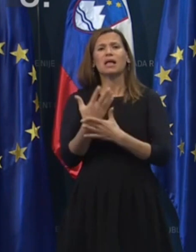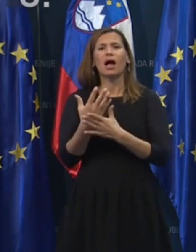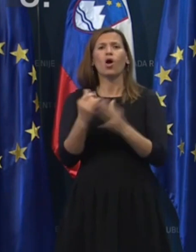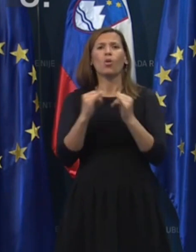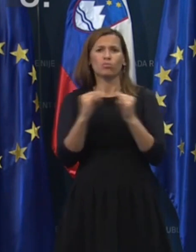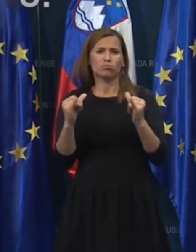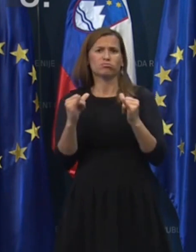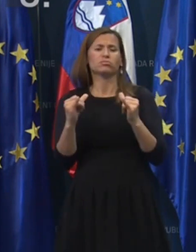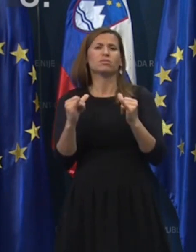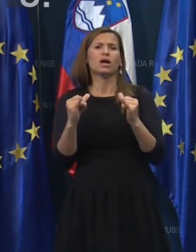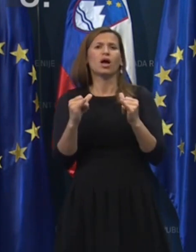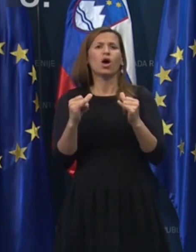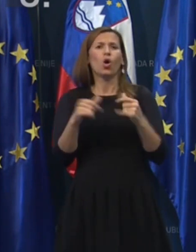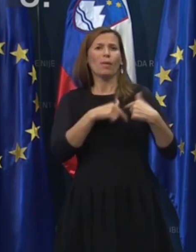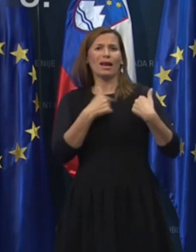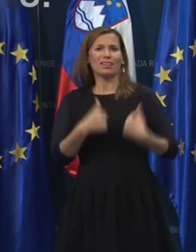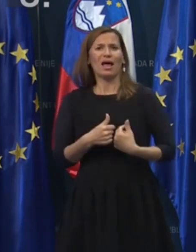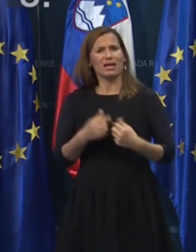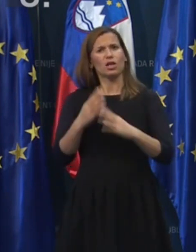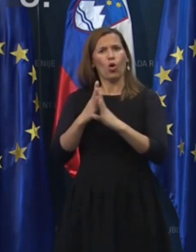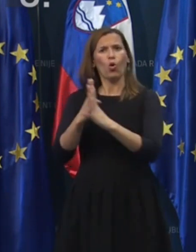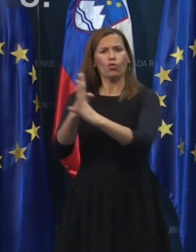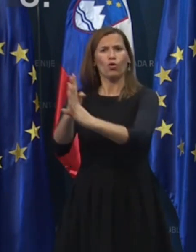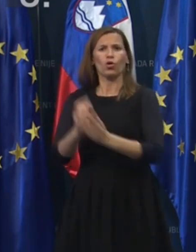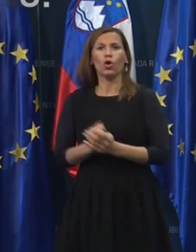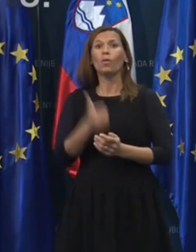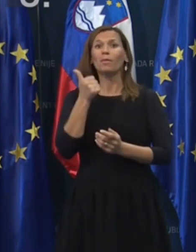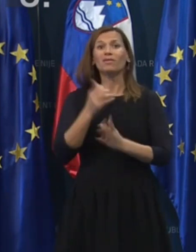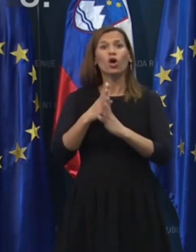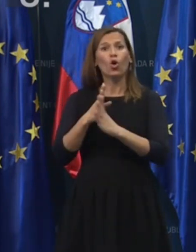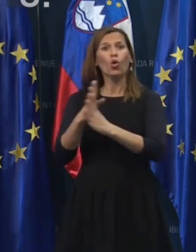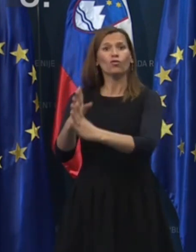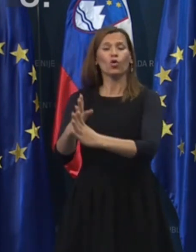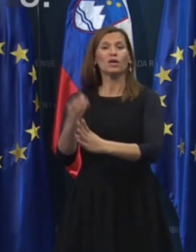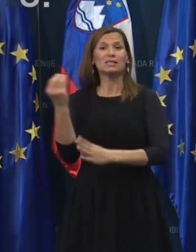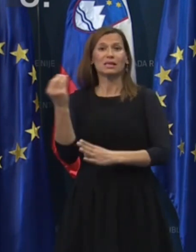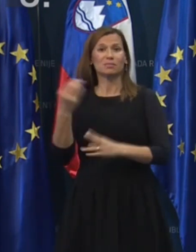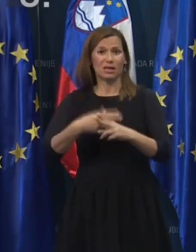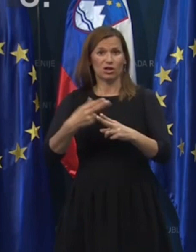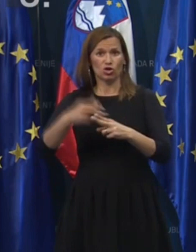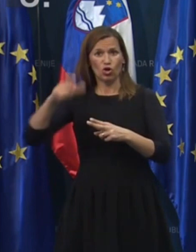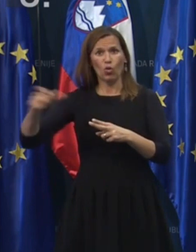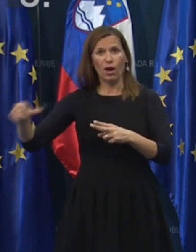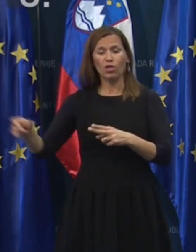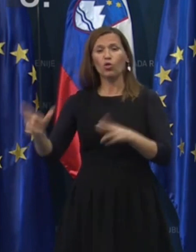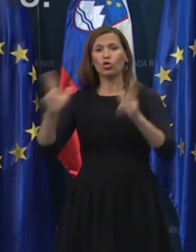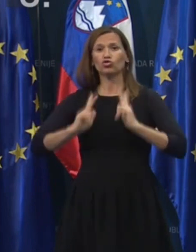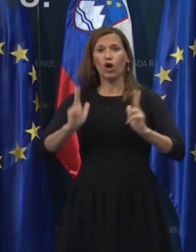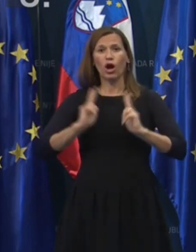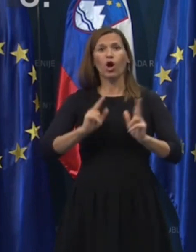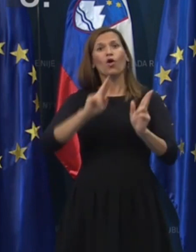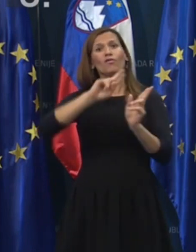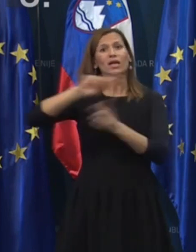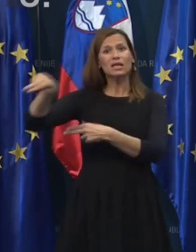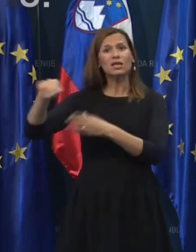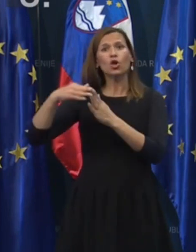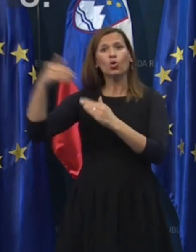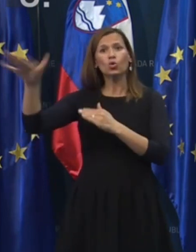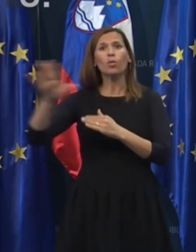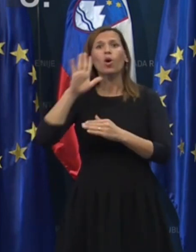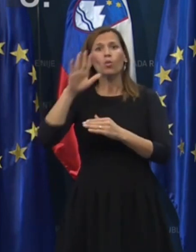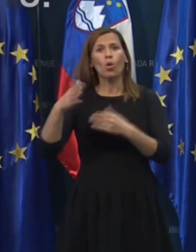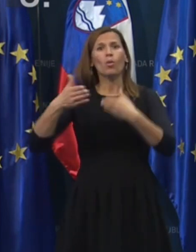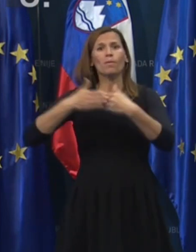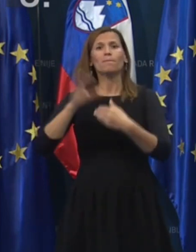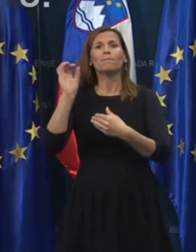konvojev. Prvi konvoj srbskih državljanov, ki čakajo na vrnitev domov, bo v policijskem